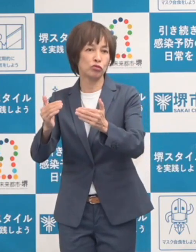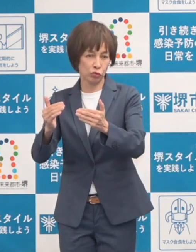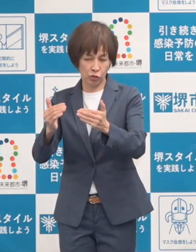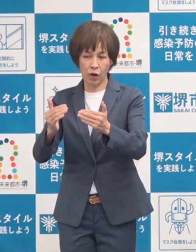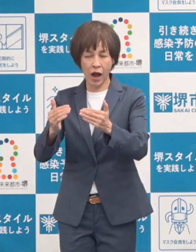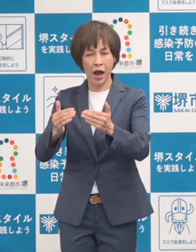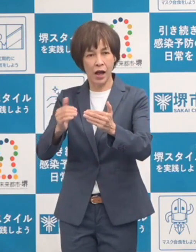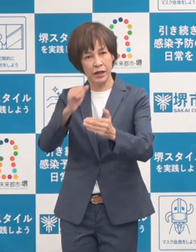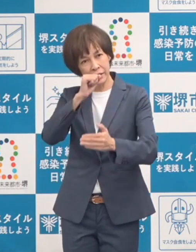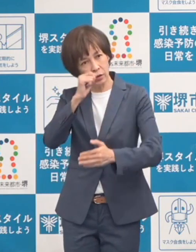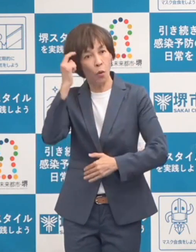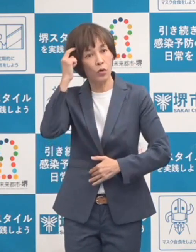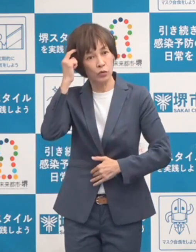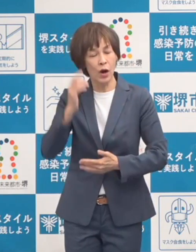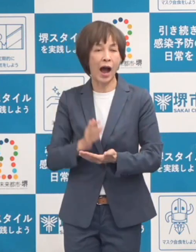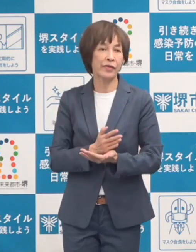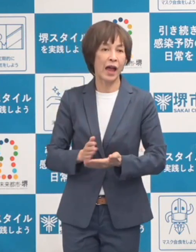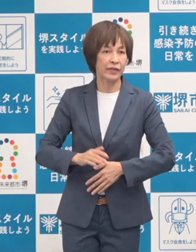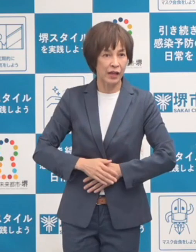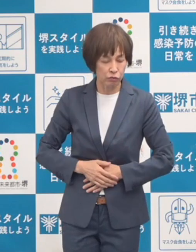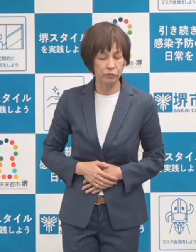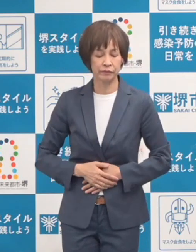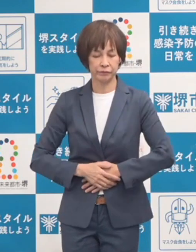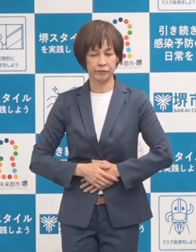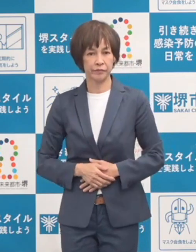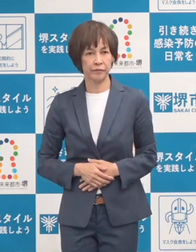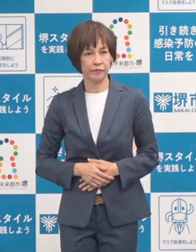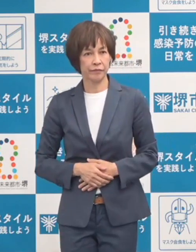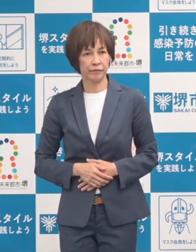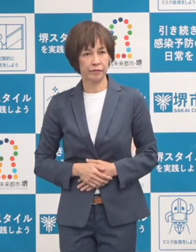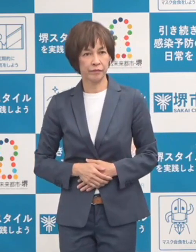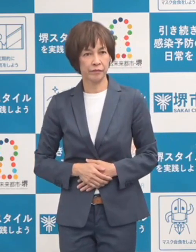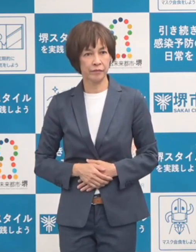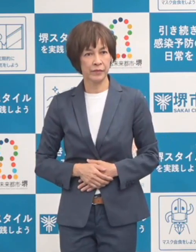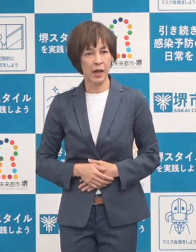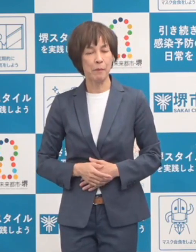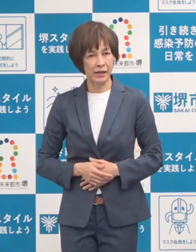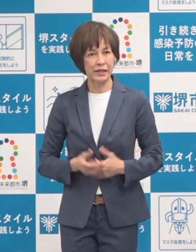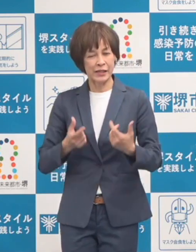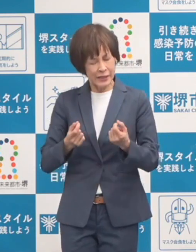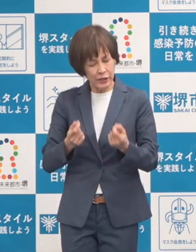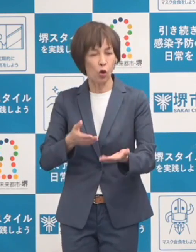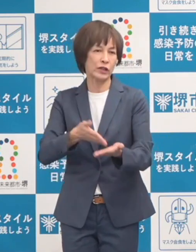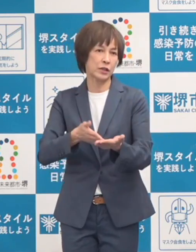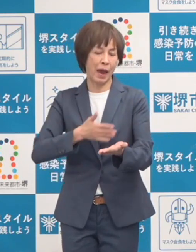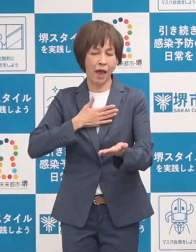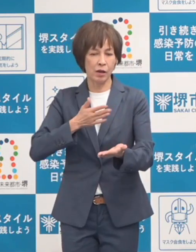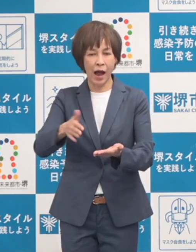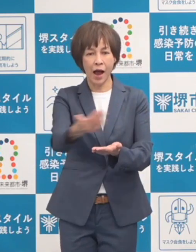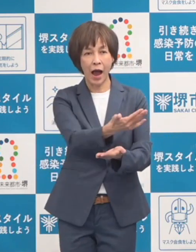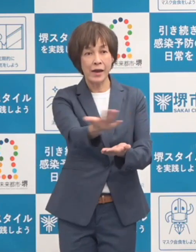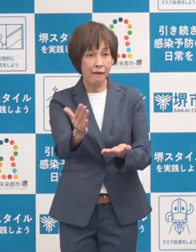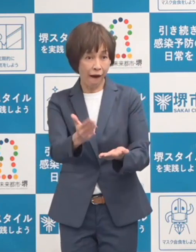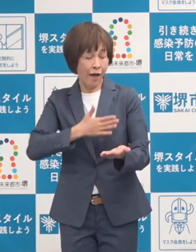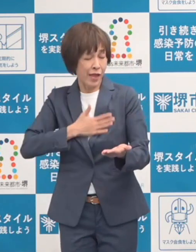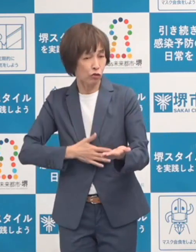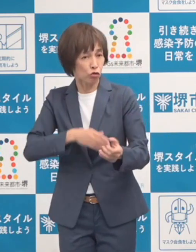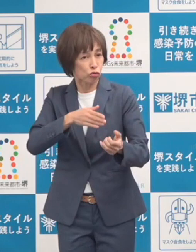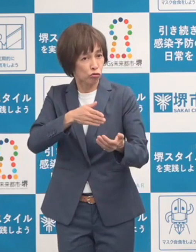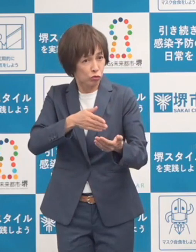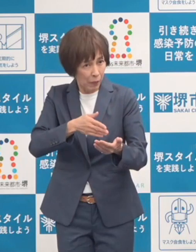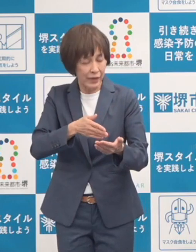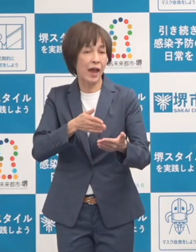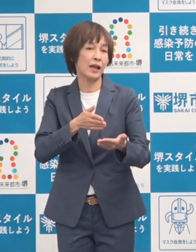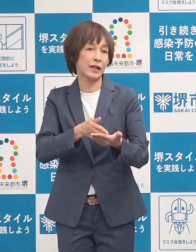。ただ今回私たちのもちろんきちんと説明をさせていただきますが、住民監査請